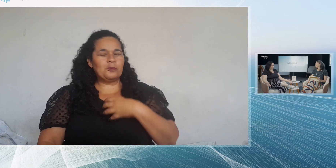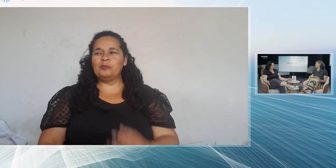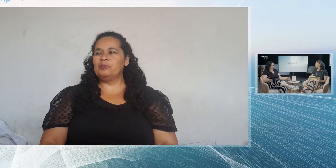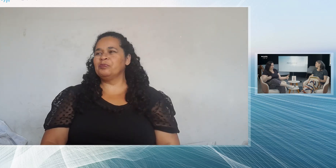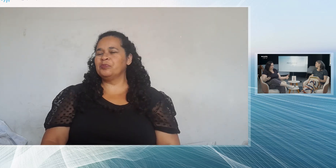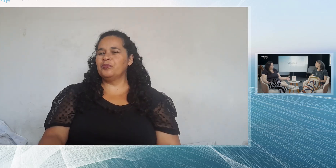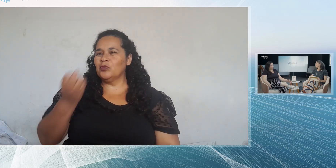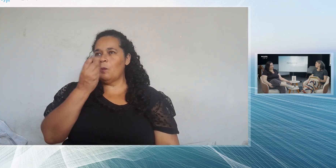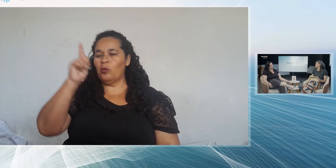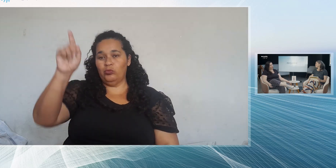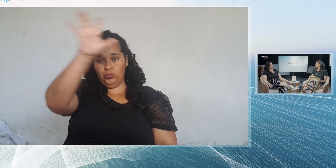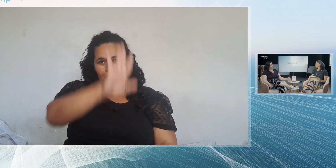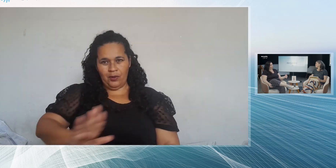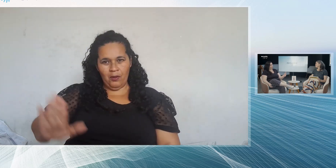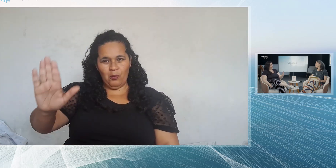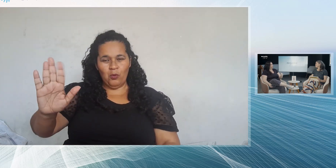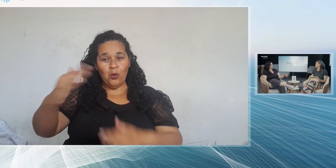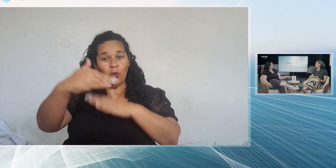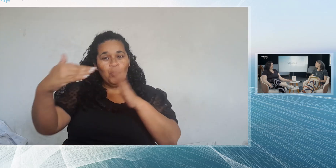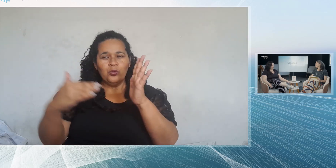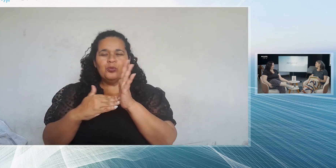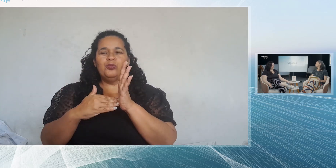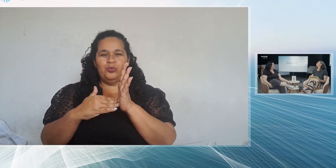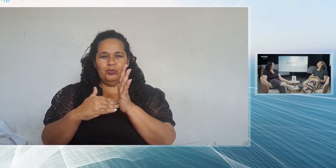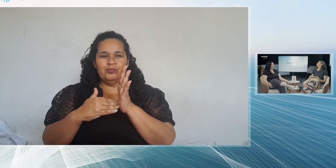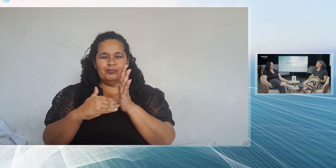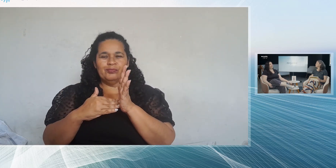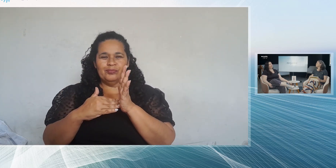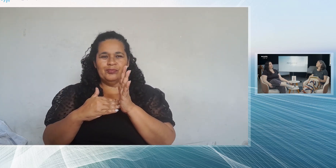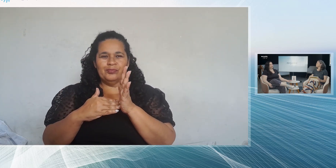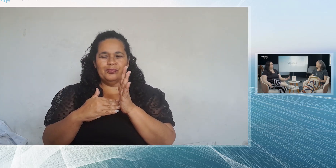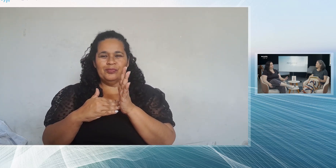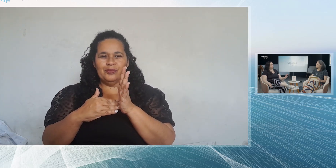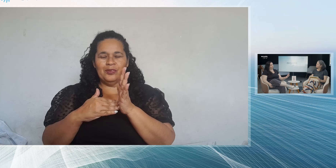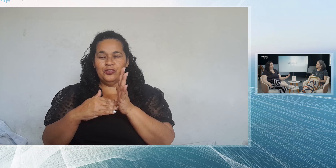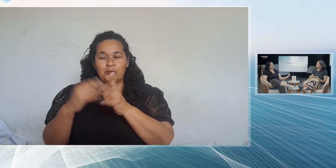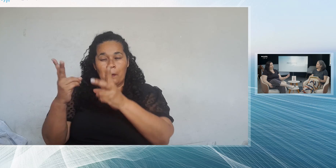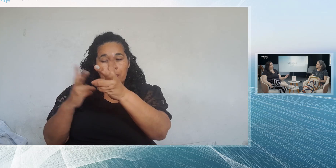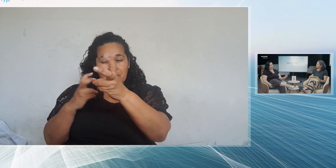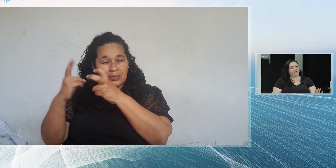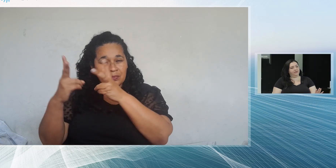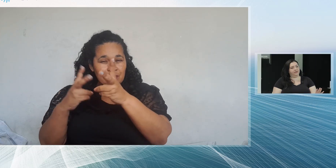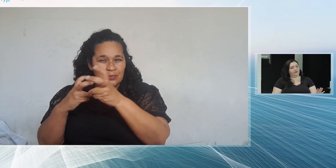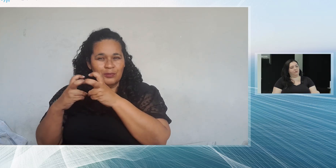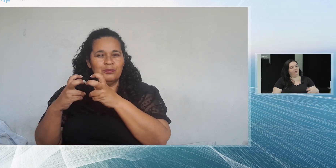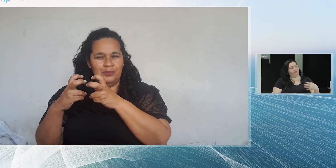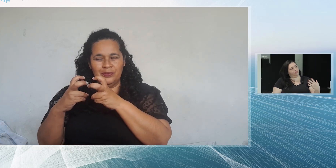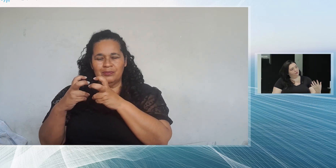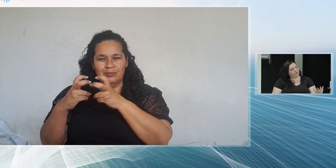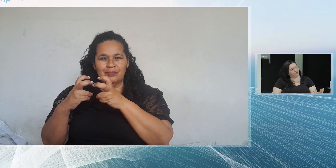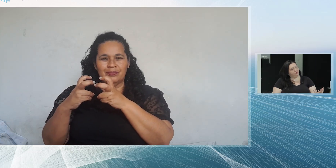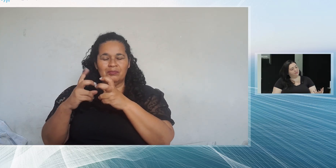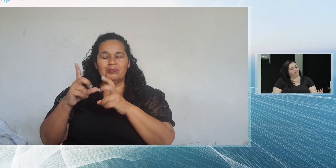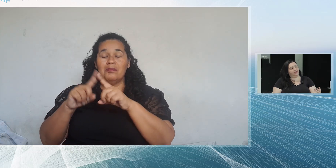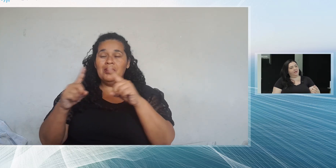mais mexeu comigo foram os adultos de hoje, né? Então eu tive uma que, quando ela